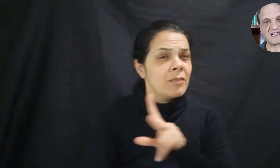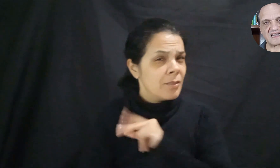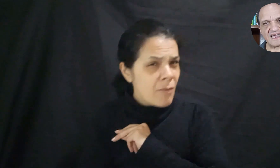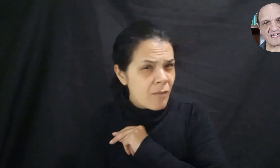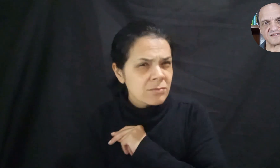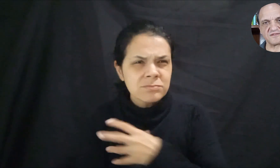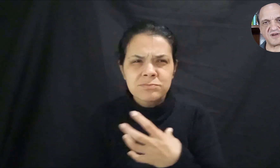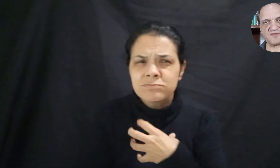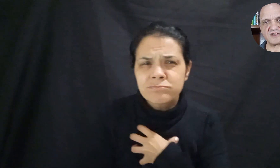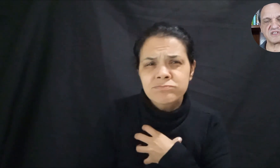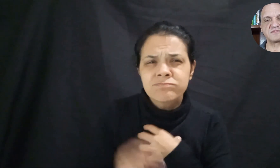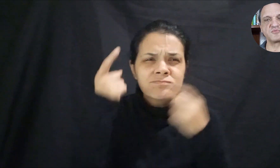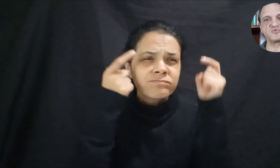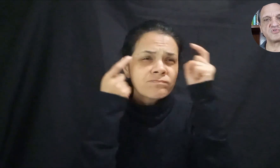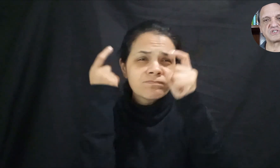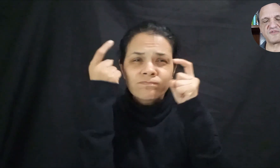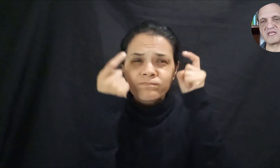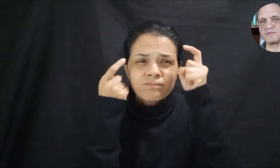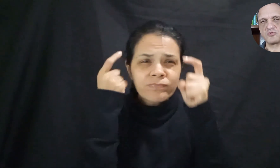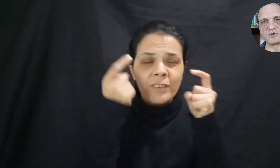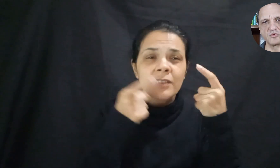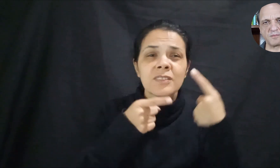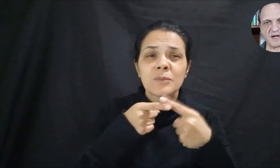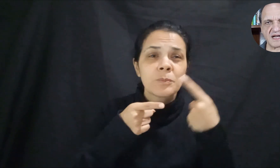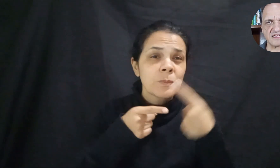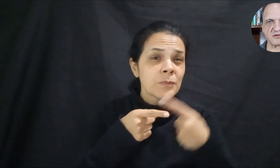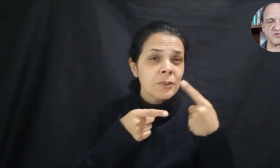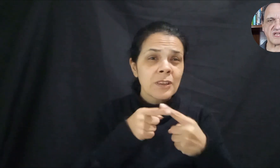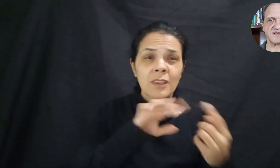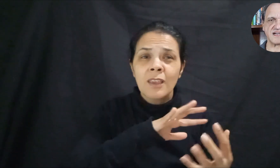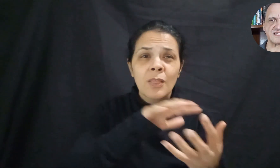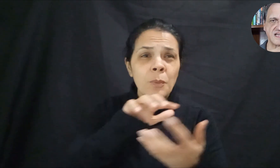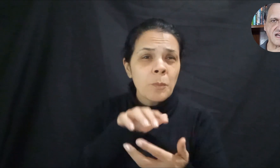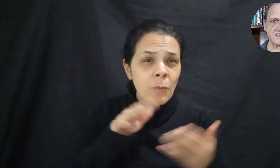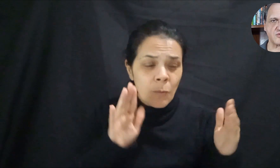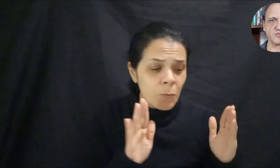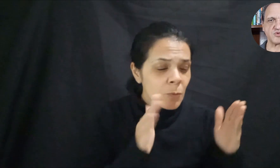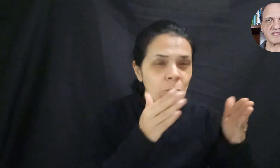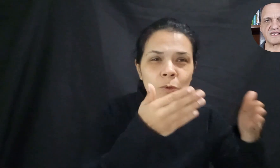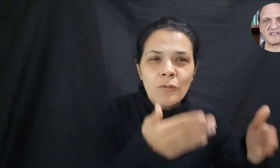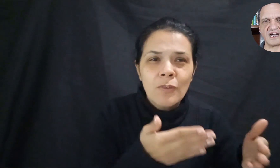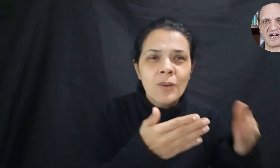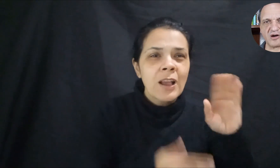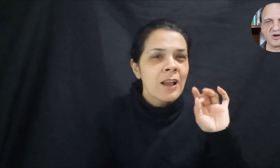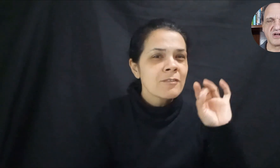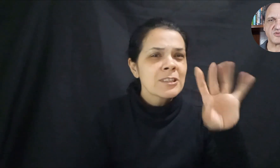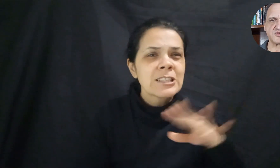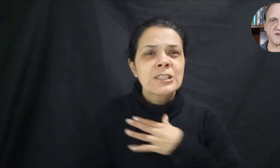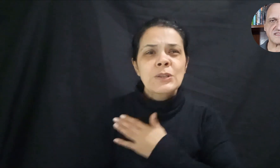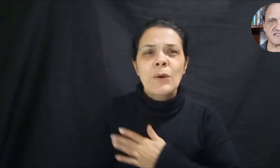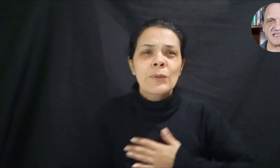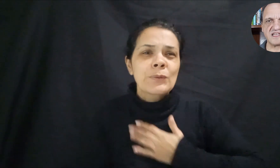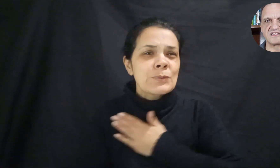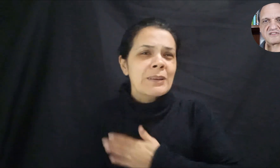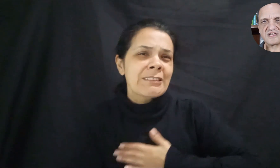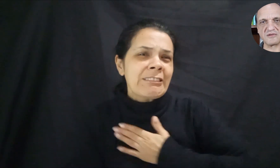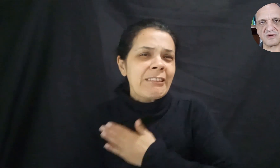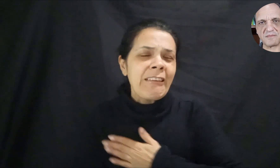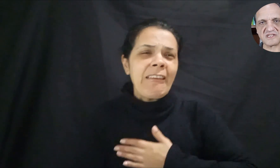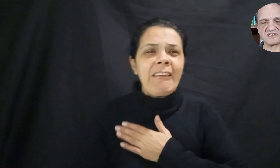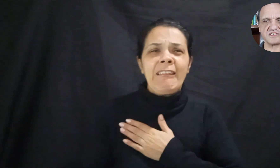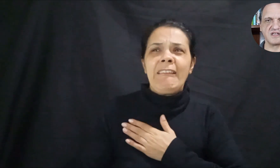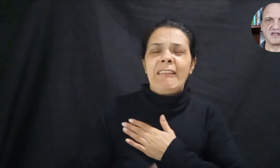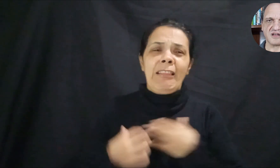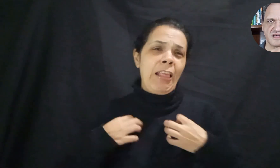E a Claire vai falar o seguinte: puxa, eu fiquei muito preocupada quando estava encarnada com o mundo material, com os prazeres, né,